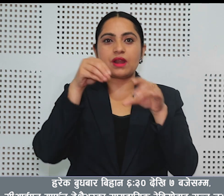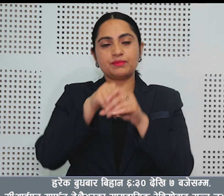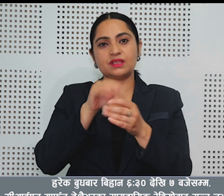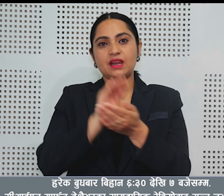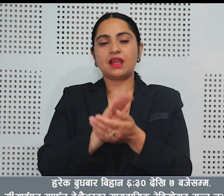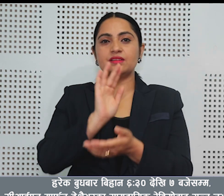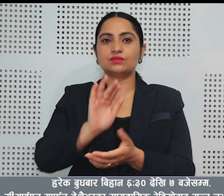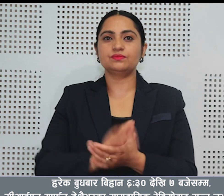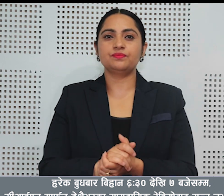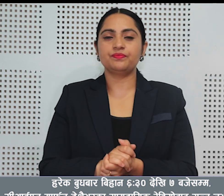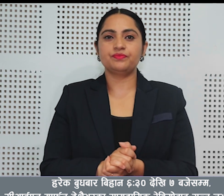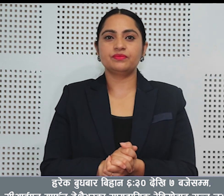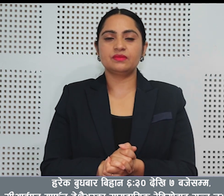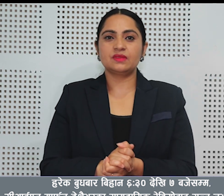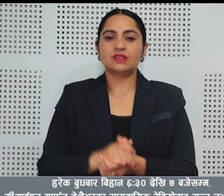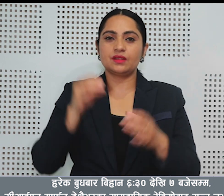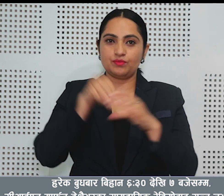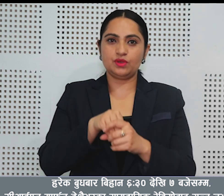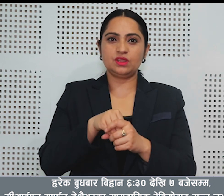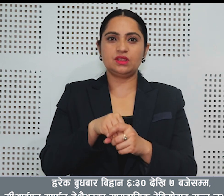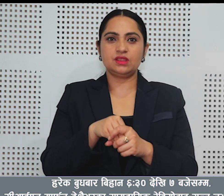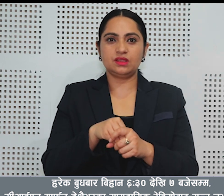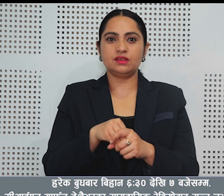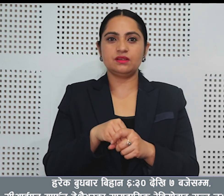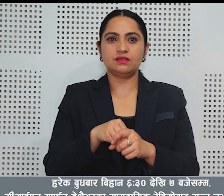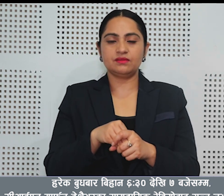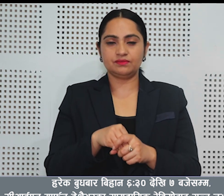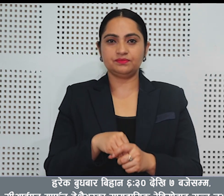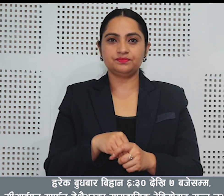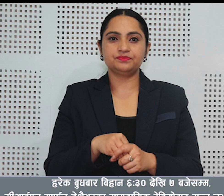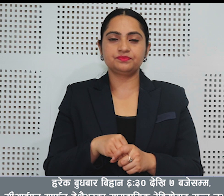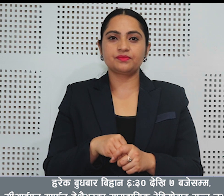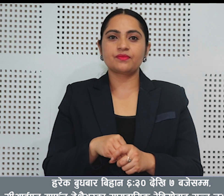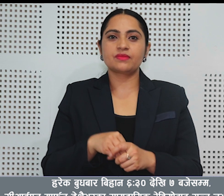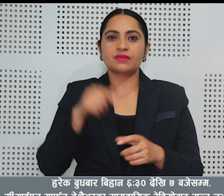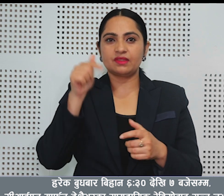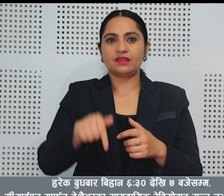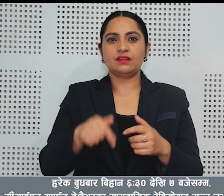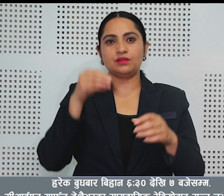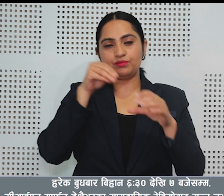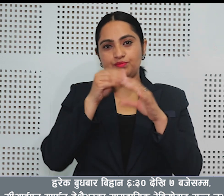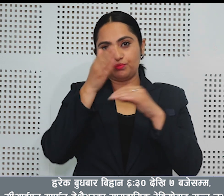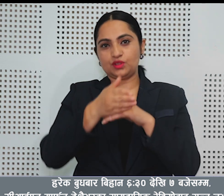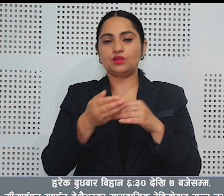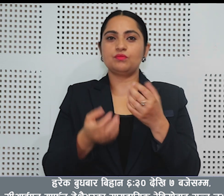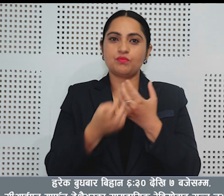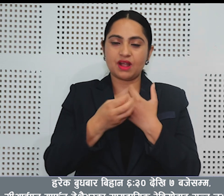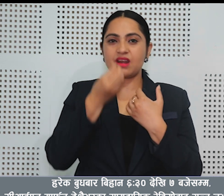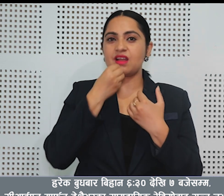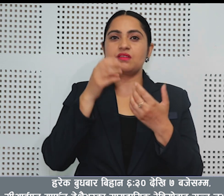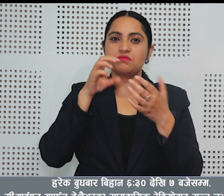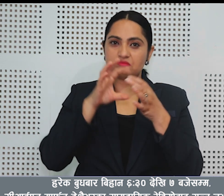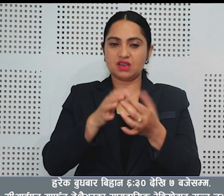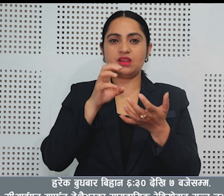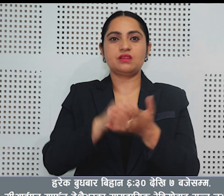ल्याएछ एउटा। त्यहाँबाट भित्र फेरि बाल्टी पल्चाएर जम्मै भिजाइदिएछ। हिलो पसेर खानै नहुने। त्यहाँबाट